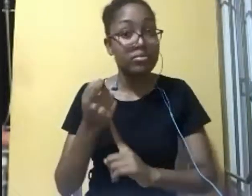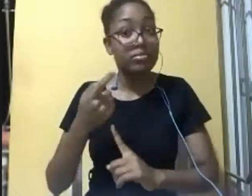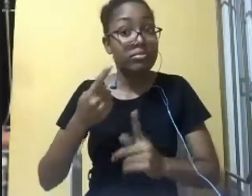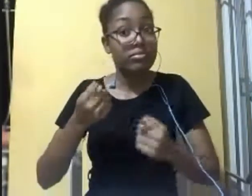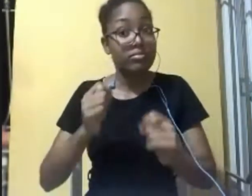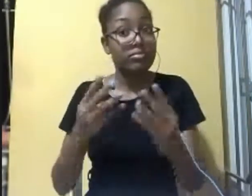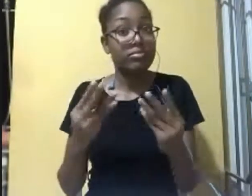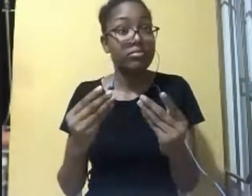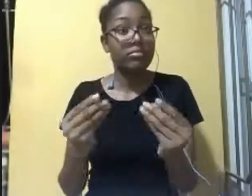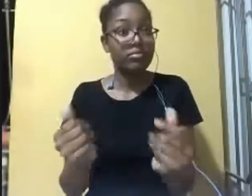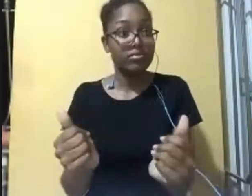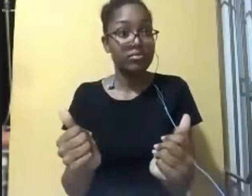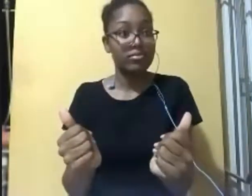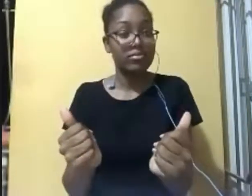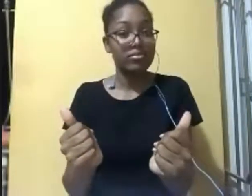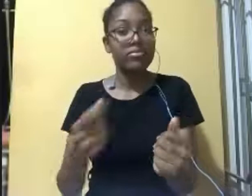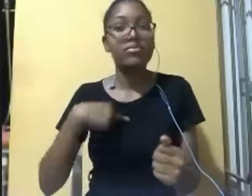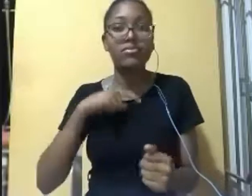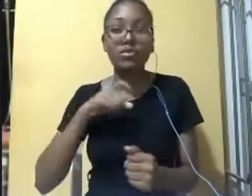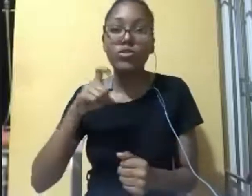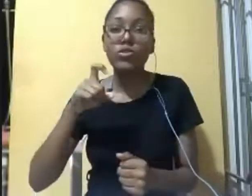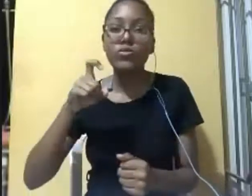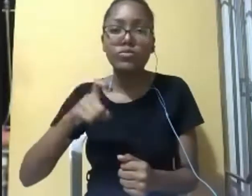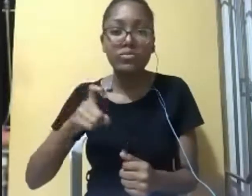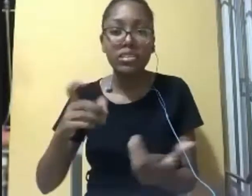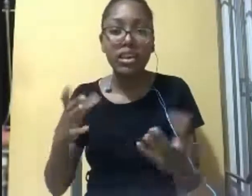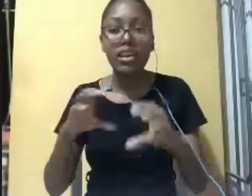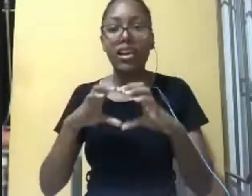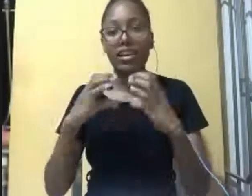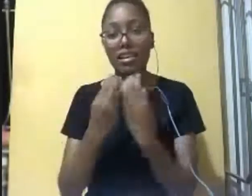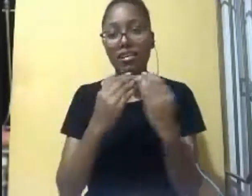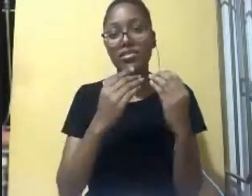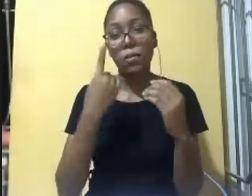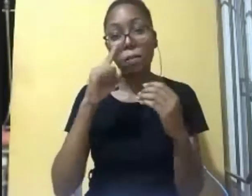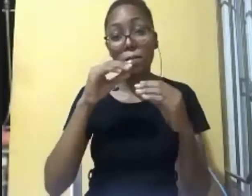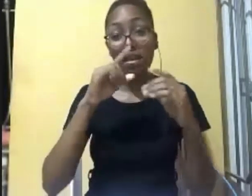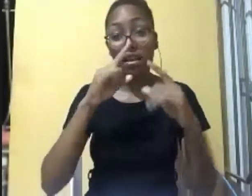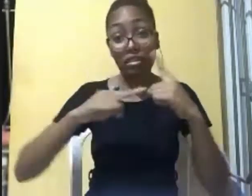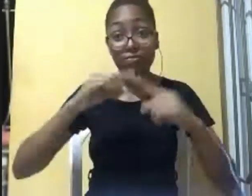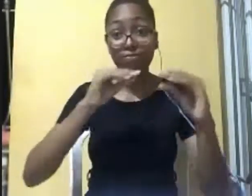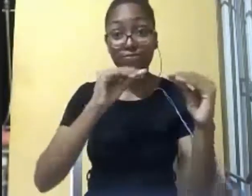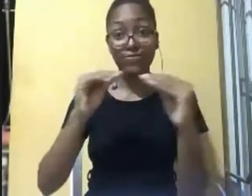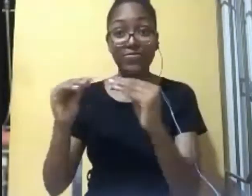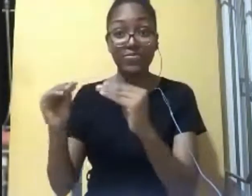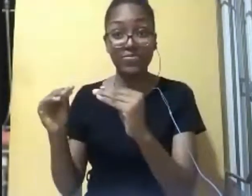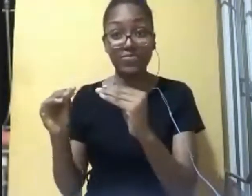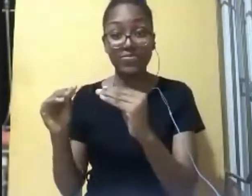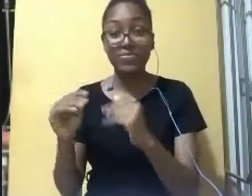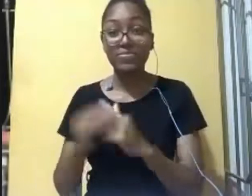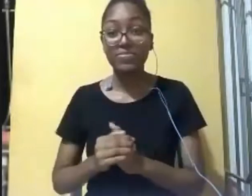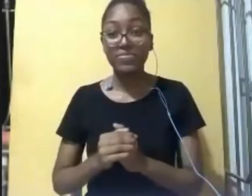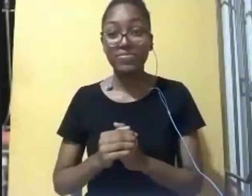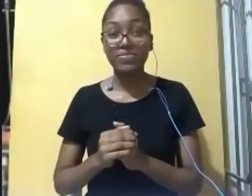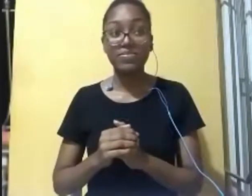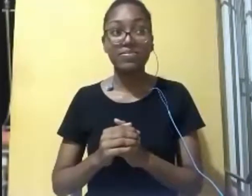pues obviamente tenemos que dar los cursos, y está también dentro de la alianza que tenemos. Así que por eso